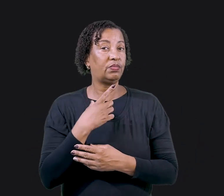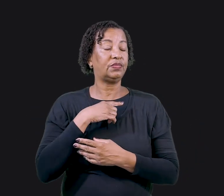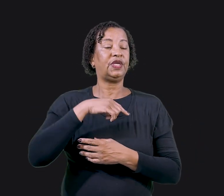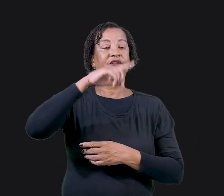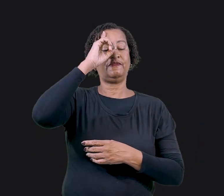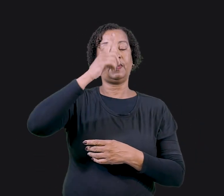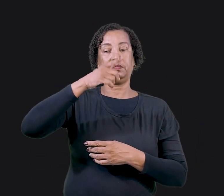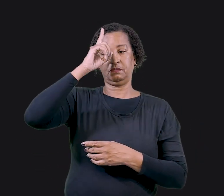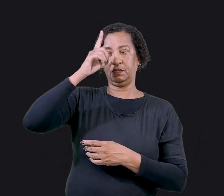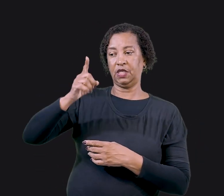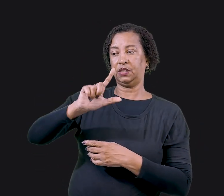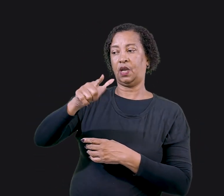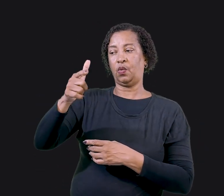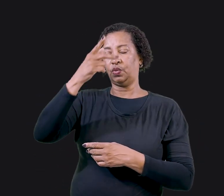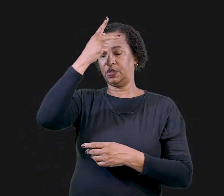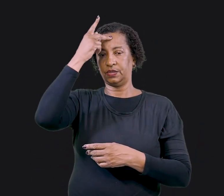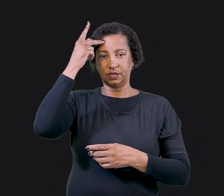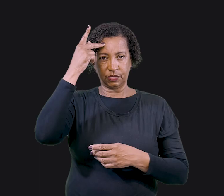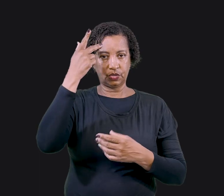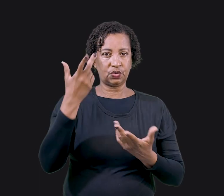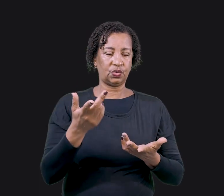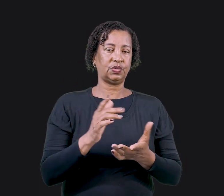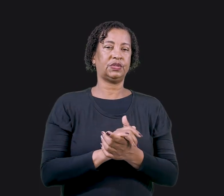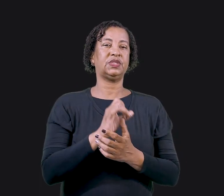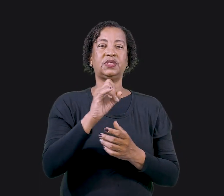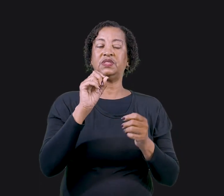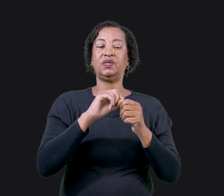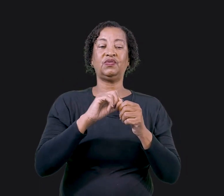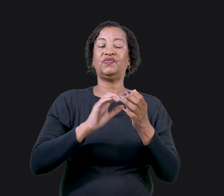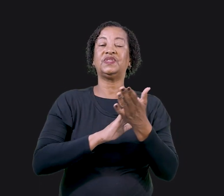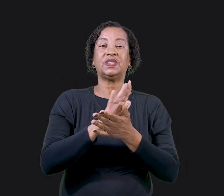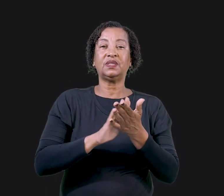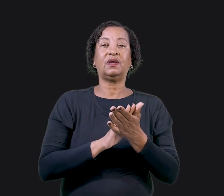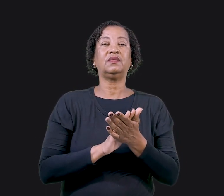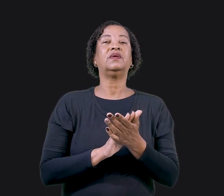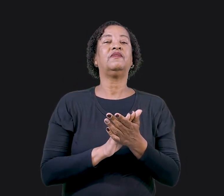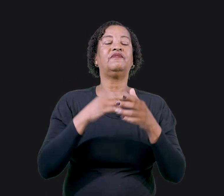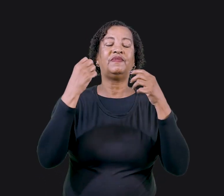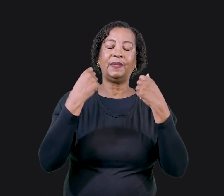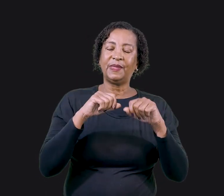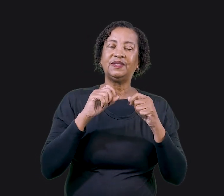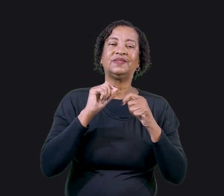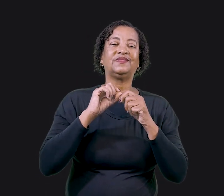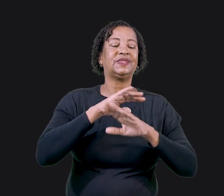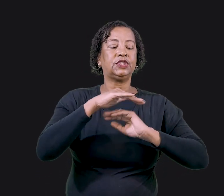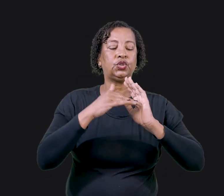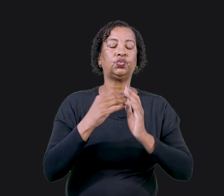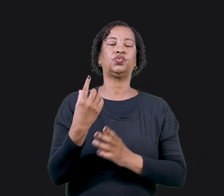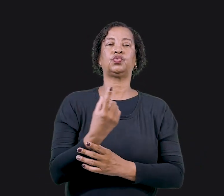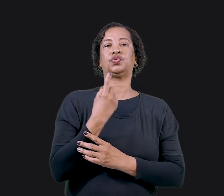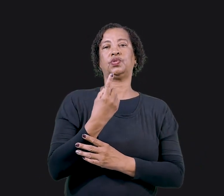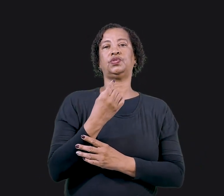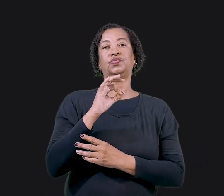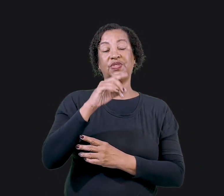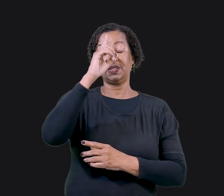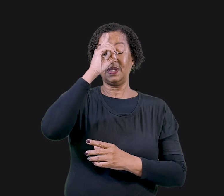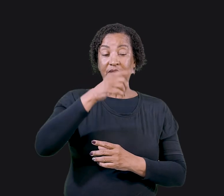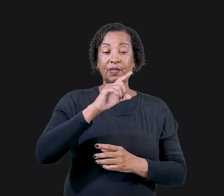delegar responsabilidades para outras pessoas. Se ele não fizer isso, terá sempre que fazer tudo sozinho. Se ele delegar, pode prosseguir